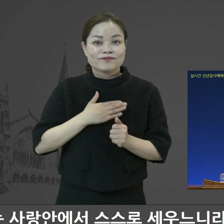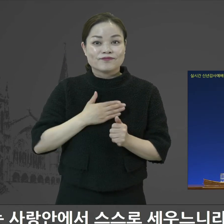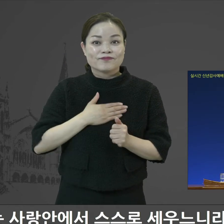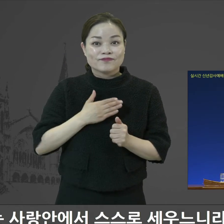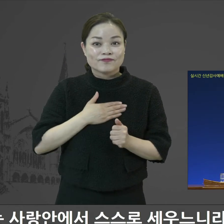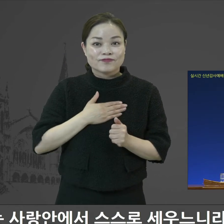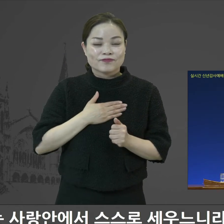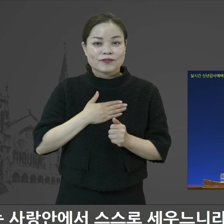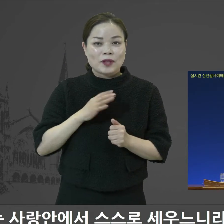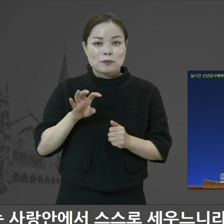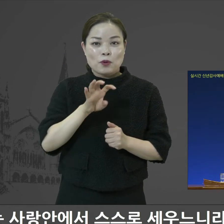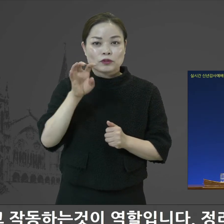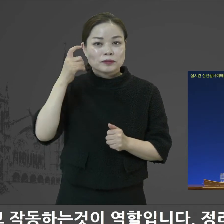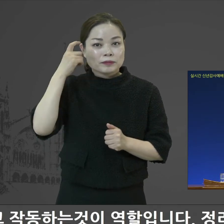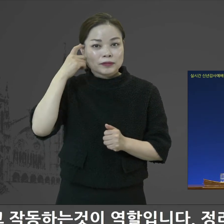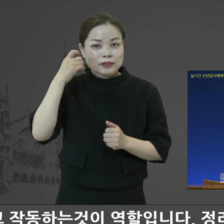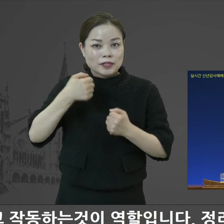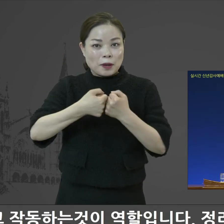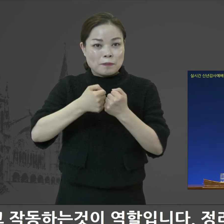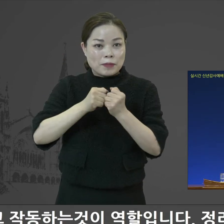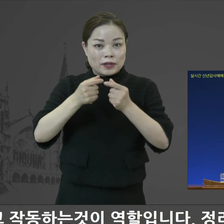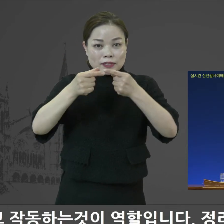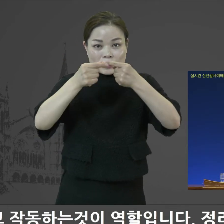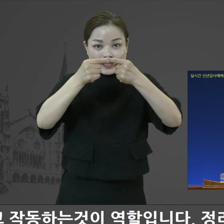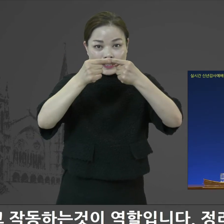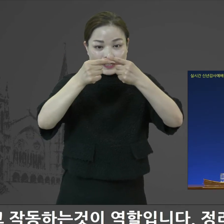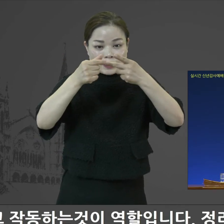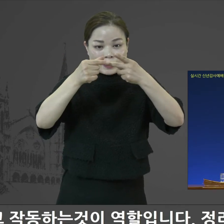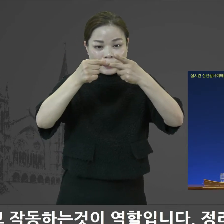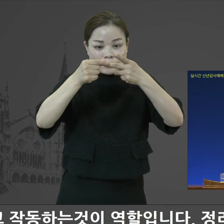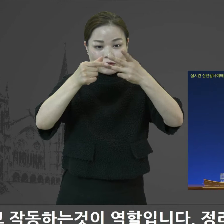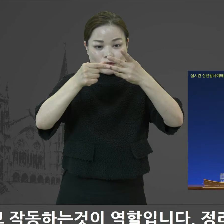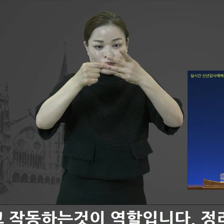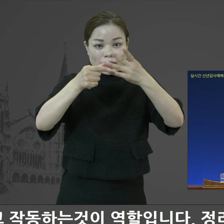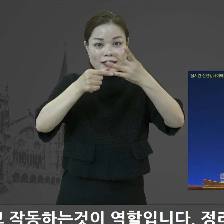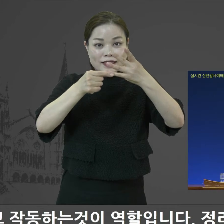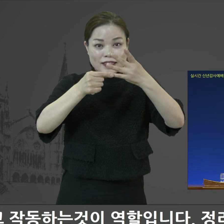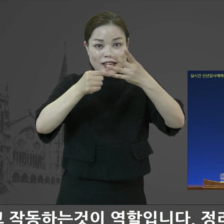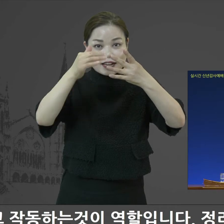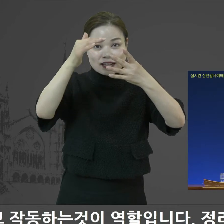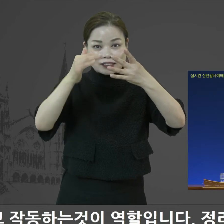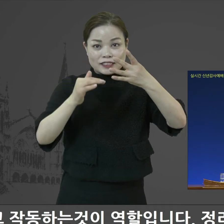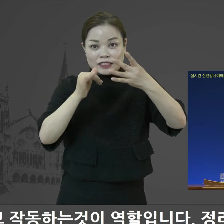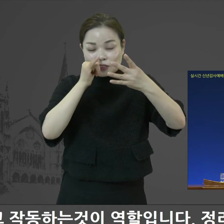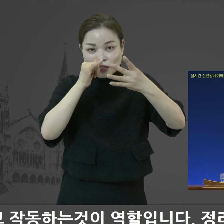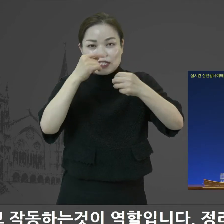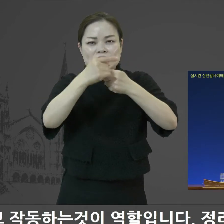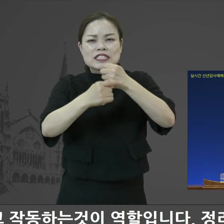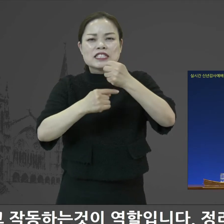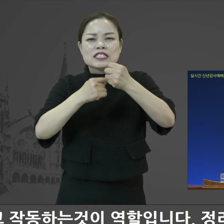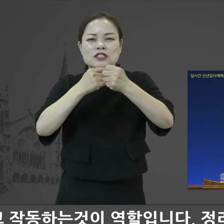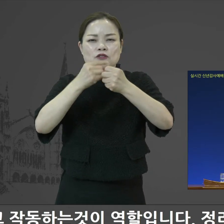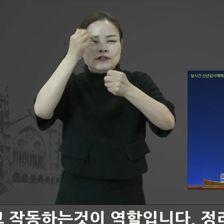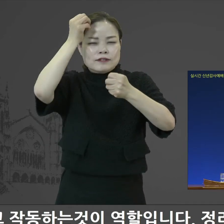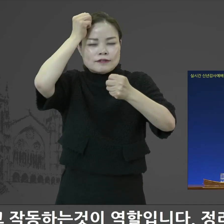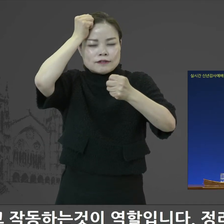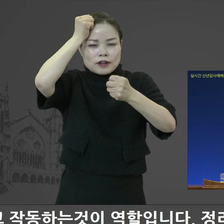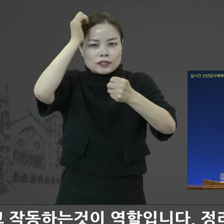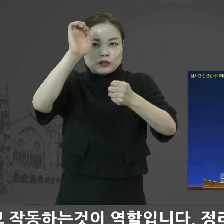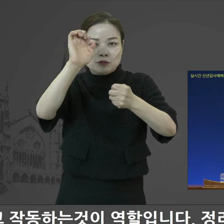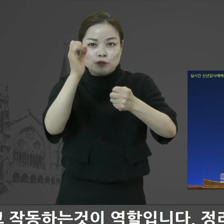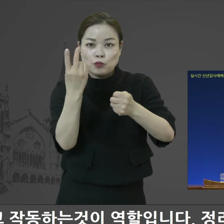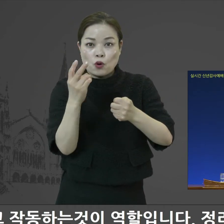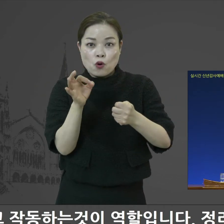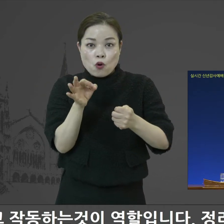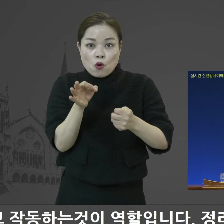한번 복습하십시다. 마디의 역할 네 가지 오늘 본문에 나와 있습니다. 우리가 1년 동안 붙들고 나갈 표이며